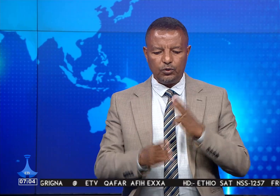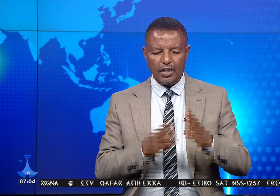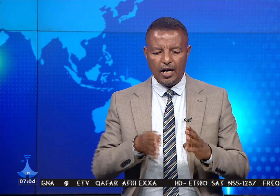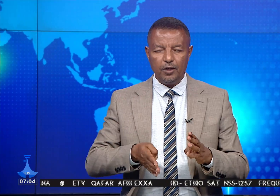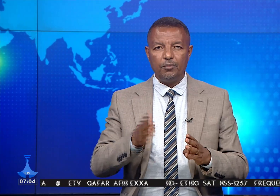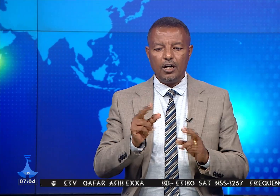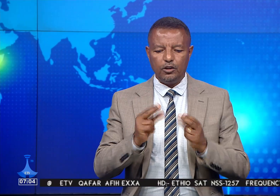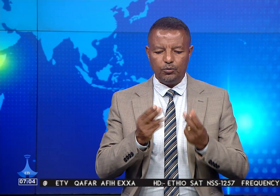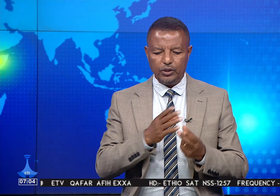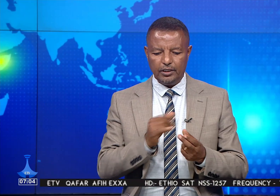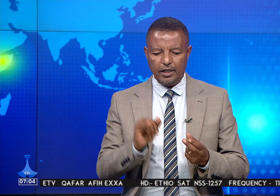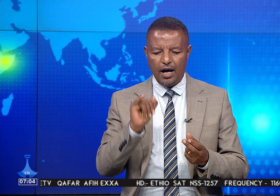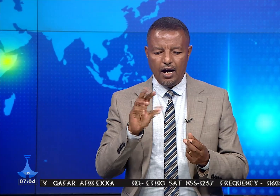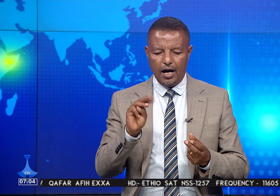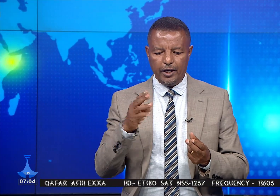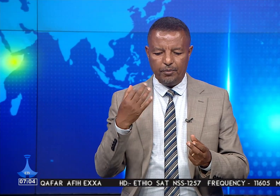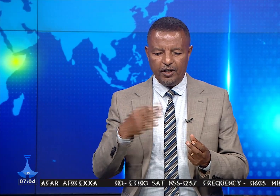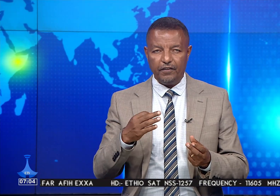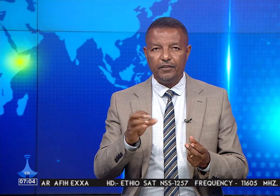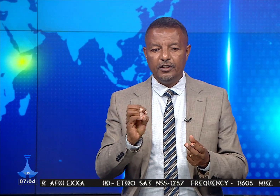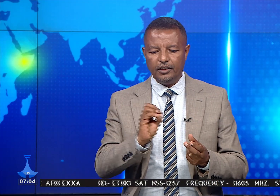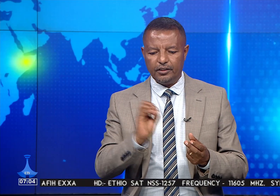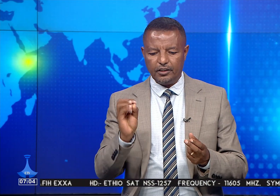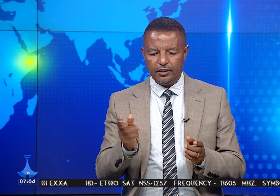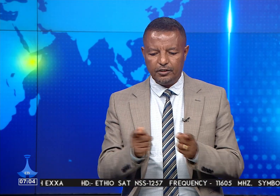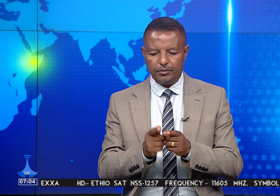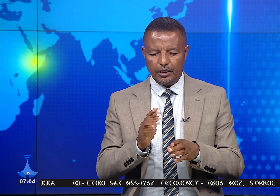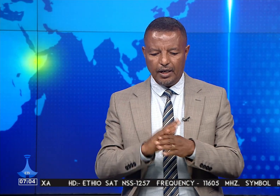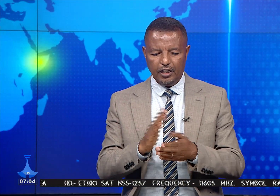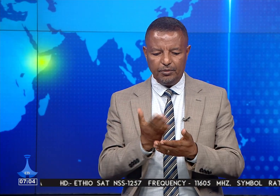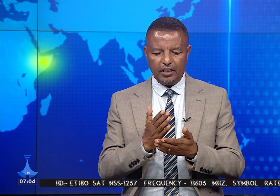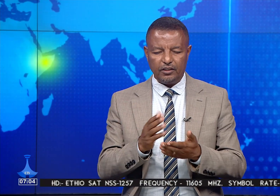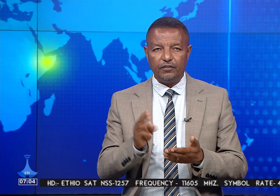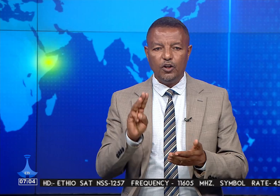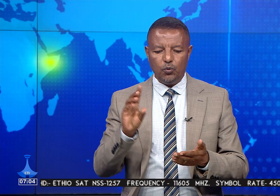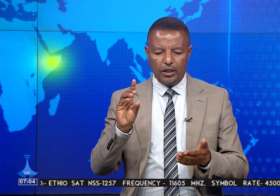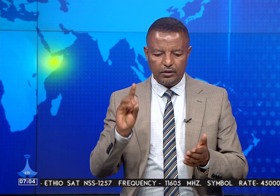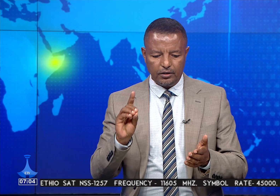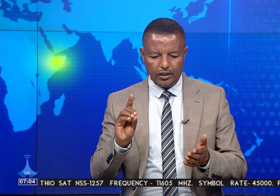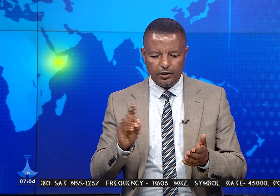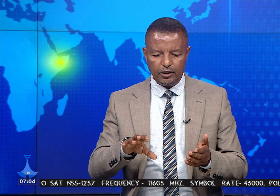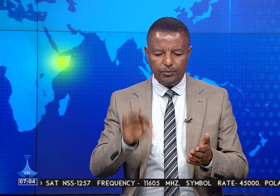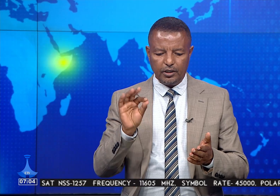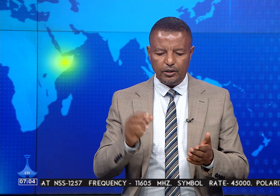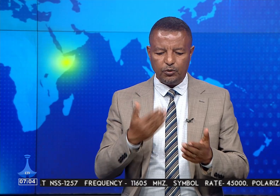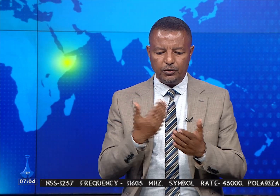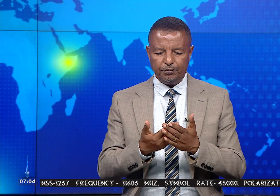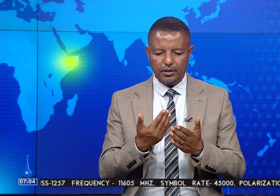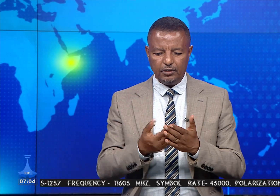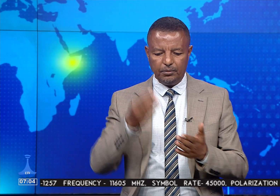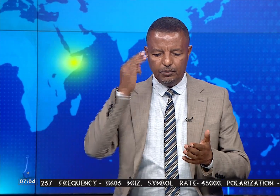በ2025 የዓለም ባንክ ቡድንና IMF የጸደይ ስብሰባ ላይ ለመሳተፍ ዋሽንግተን